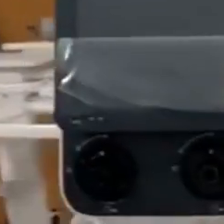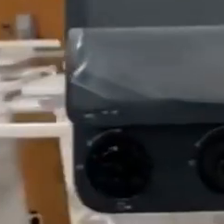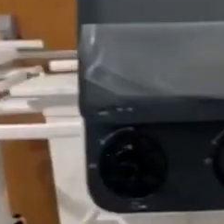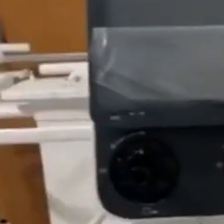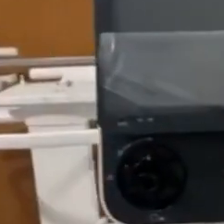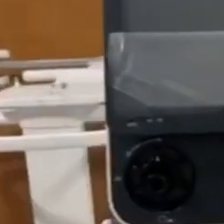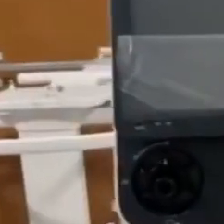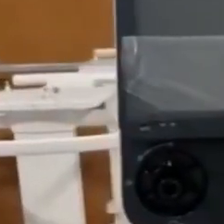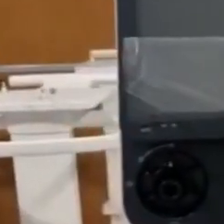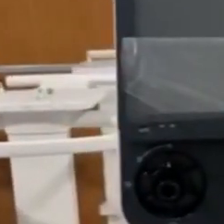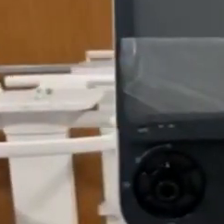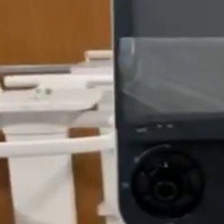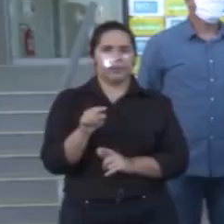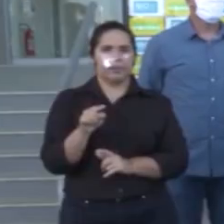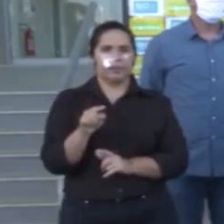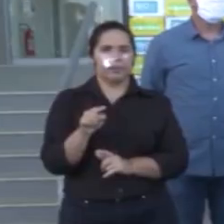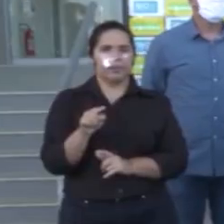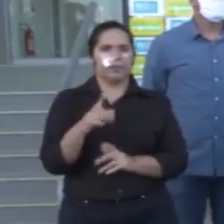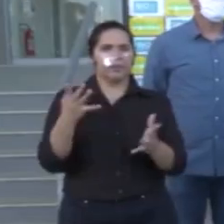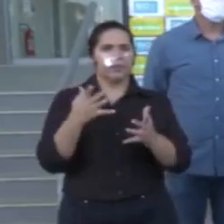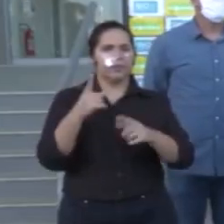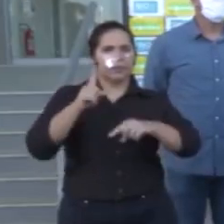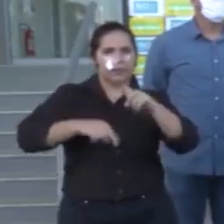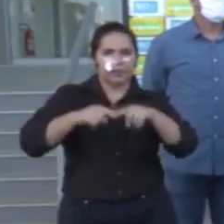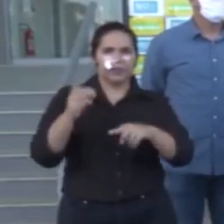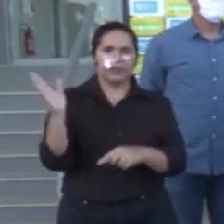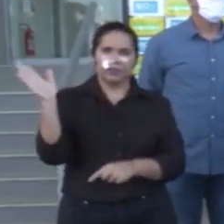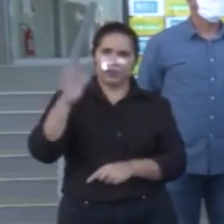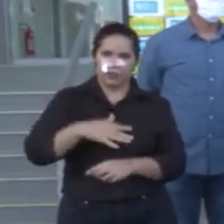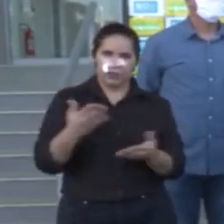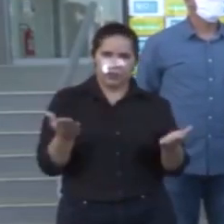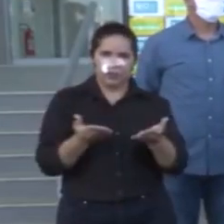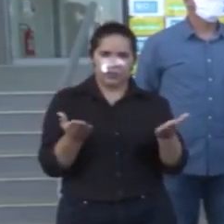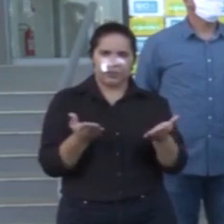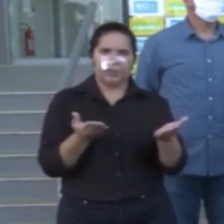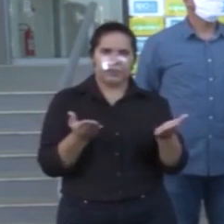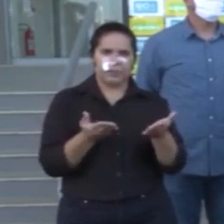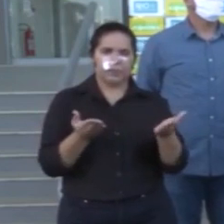Coordenação Regional de Emergência no Leblon. Esses equipamentos que chegaram agora,